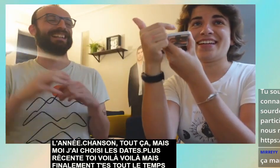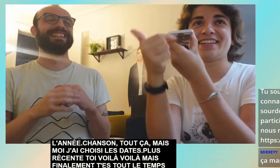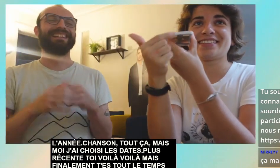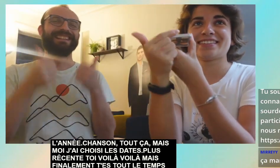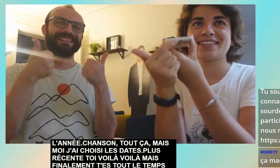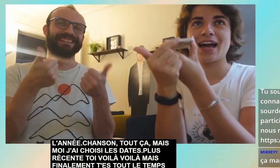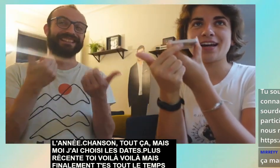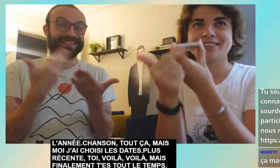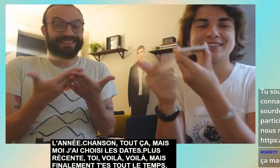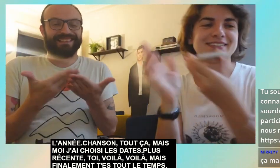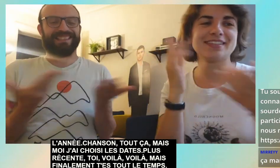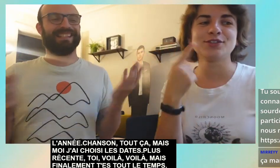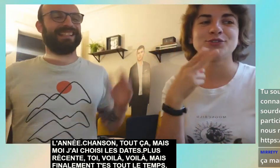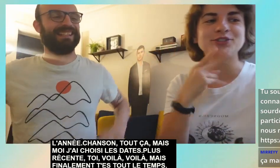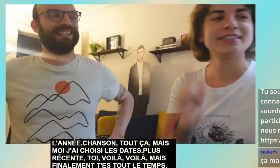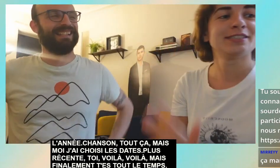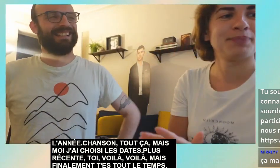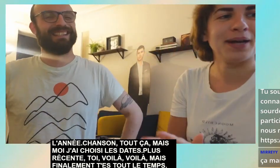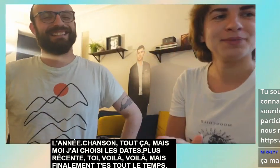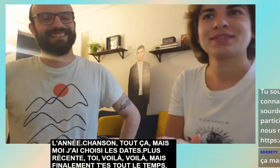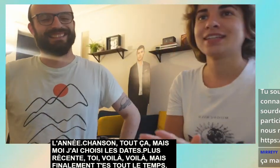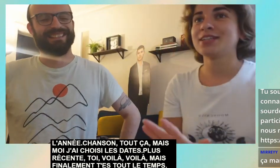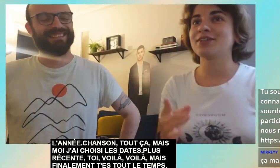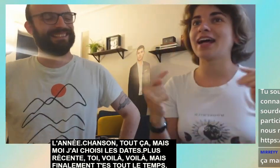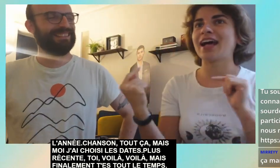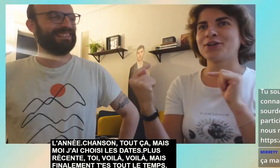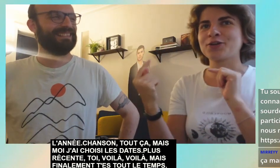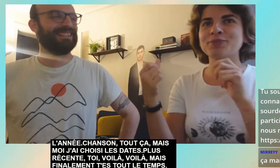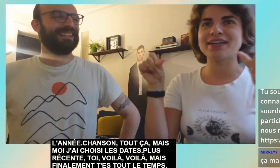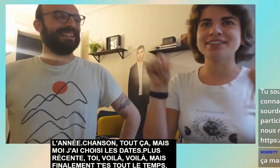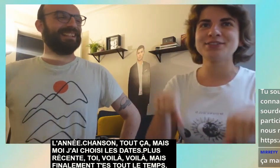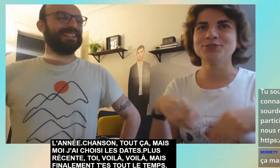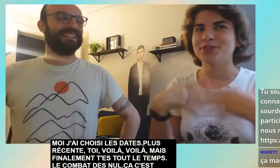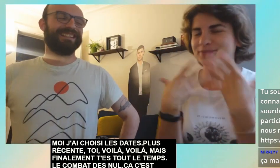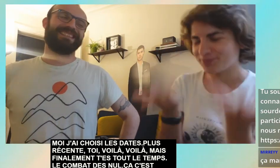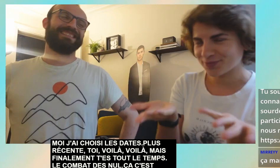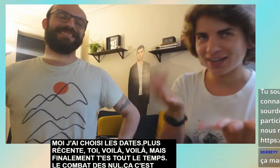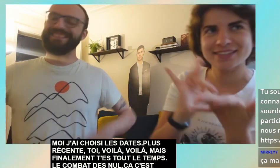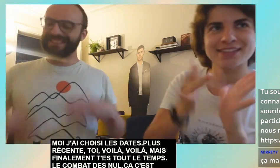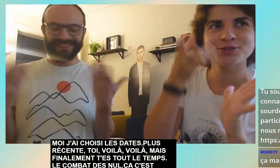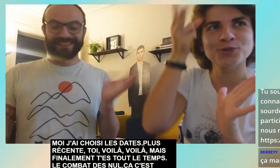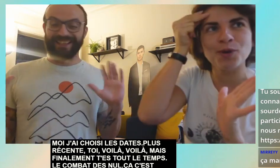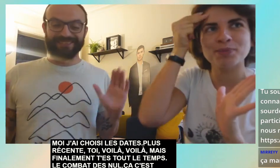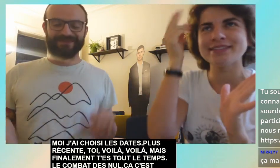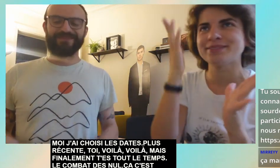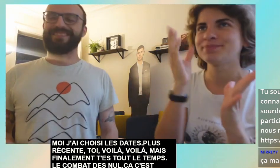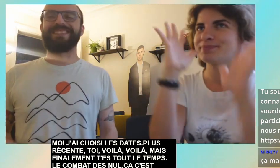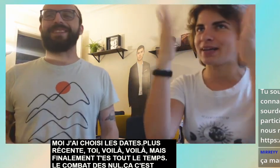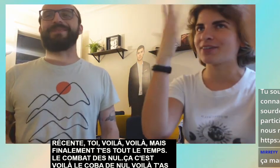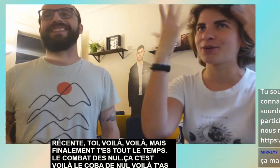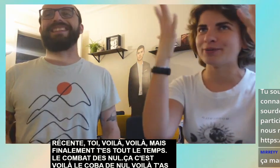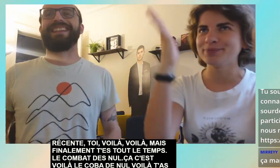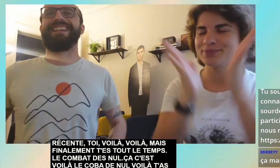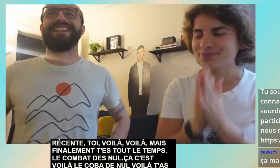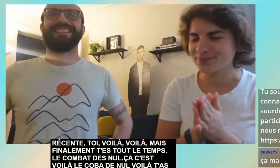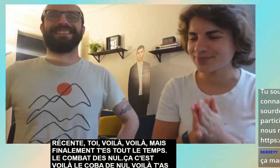Et ça, c'est une tenue de part. Voilà, le combat des nuls. Voilà, t'as C'est tout ça. compris. Tout à Bravo.